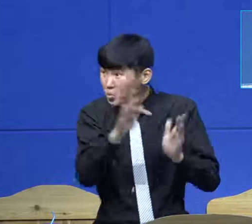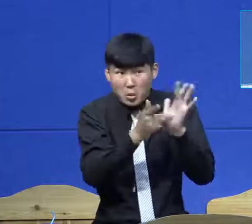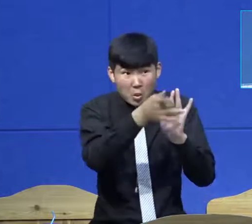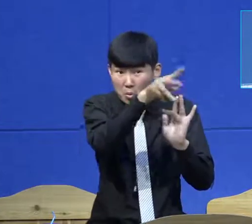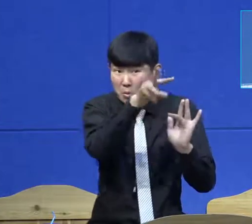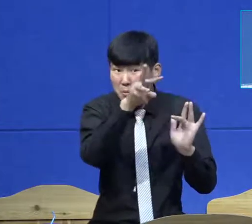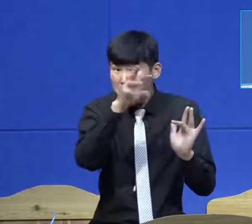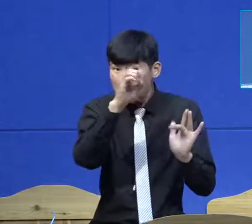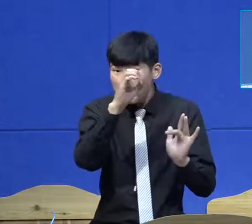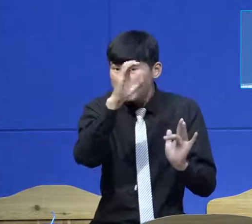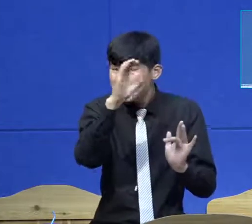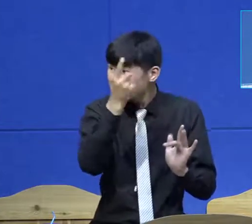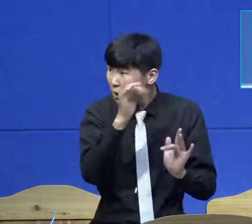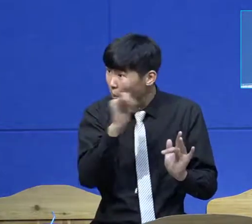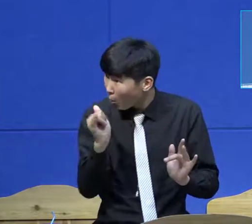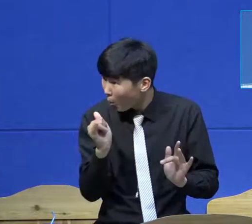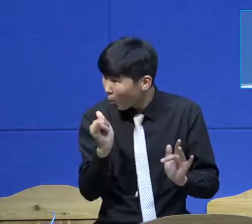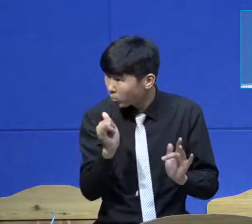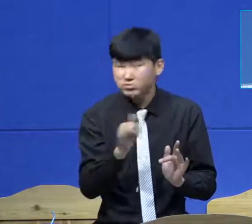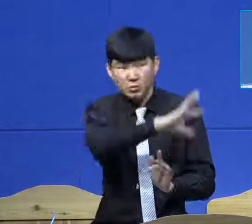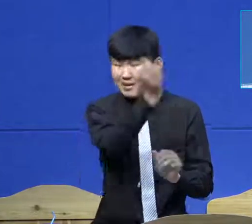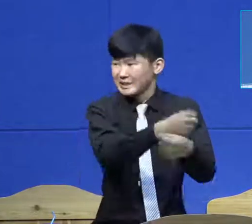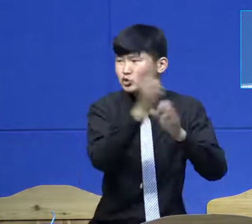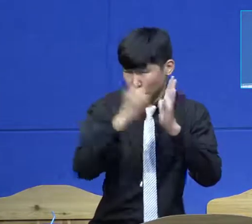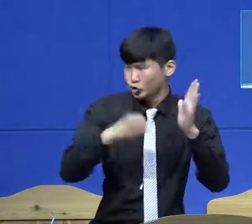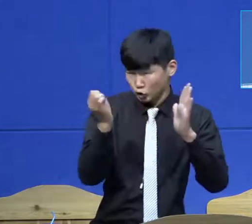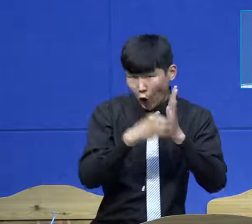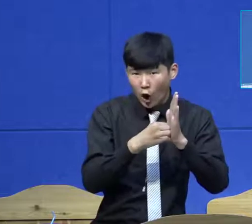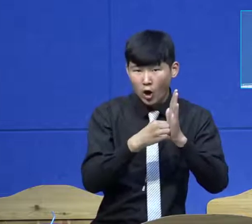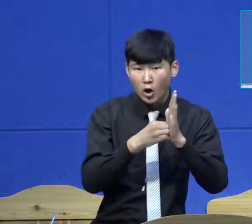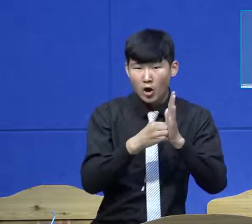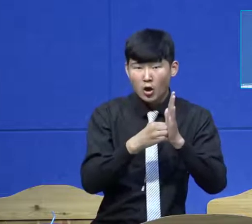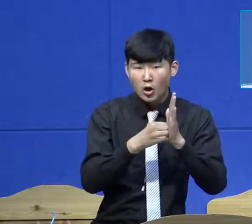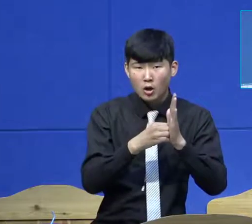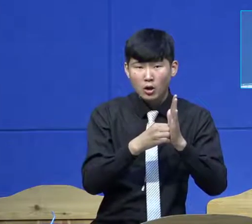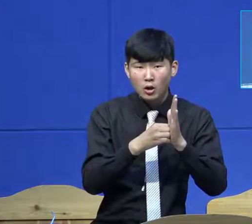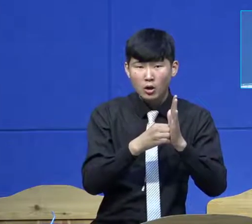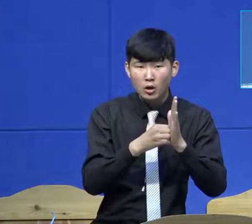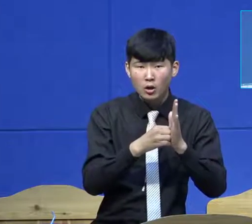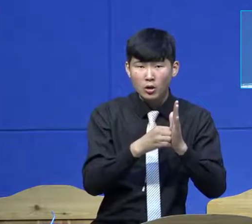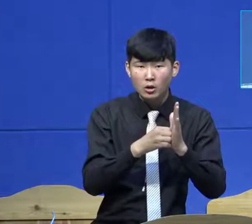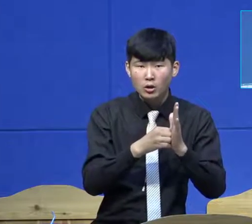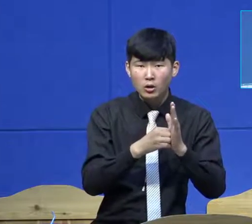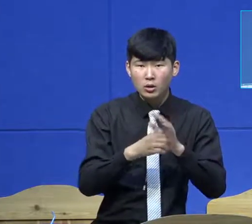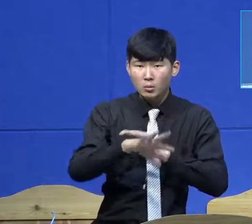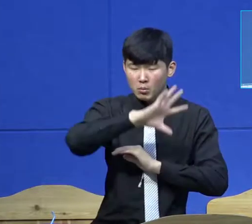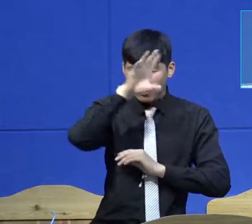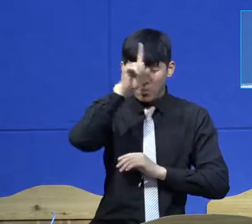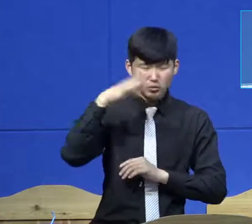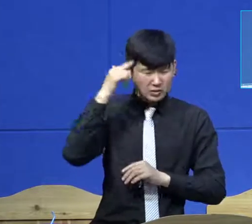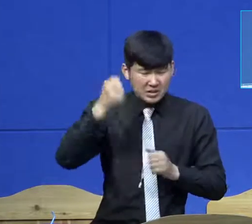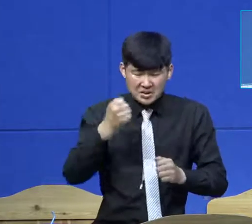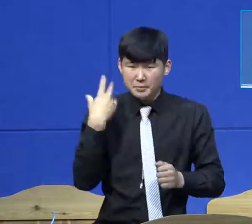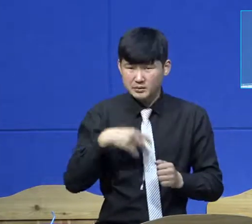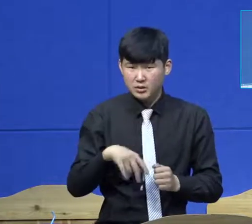уу? Ийм юмнуудыг бол алж явах хэвээр. Бурхан руу Бурханы гэсэн хичээл зүтгэл байна. Хичээл зүтгэлээрээ би